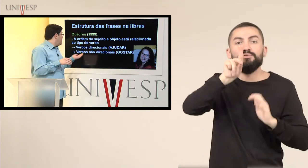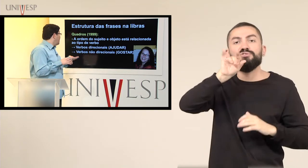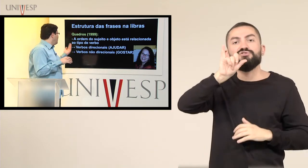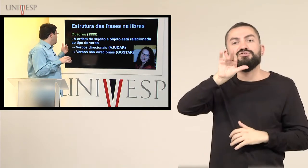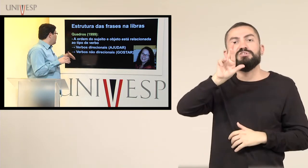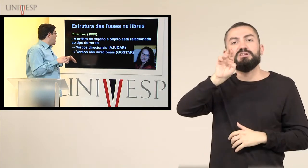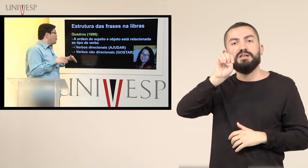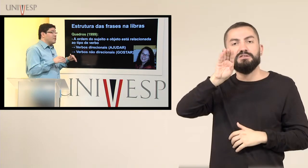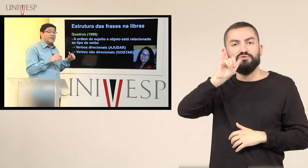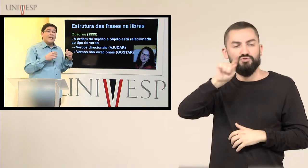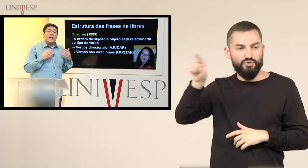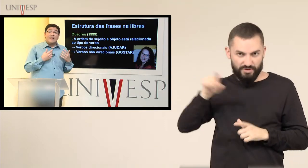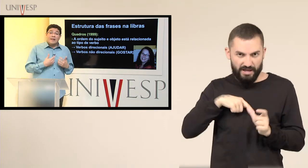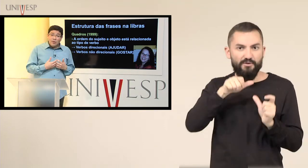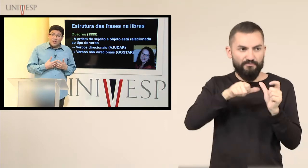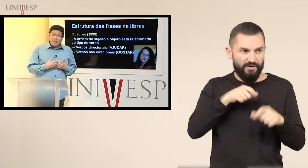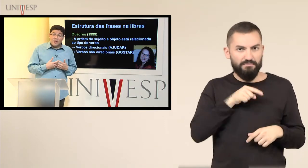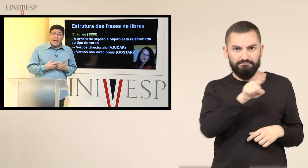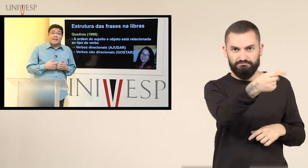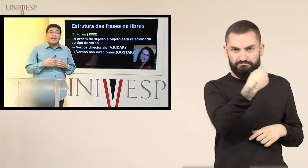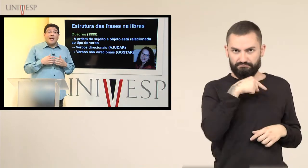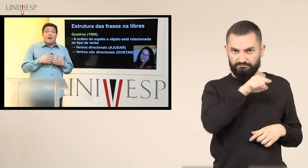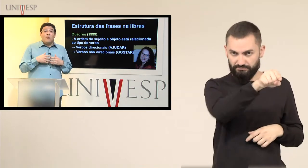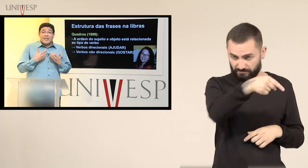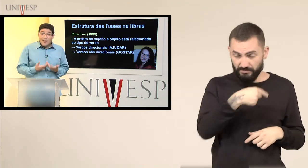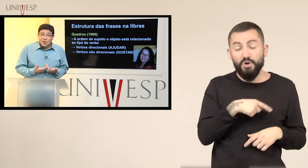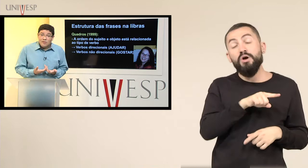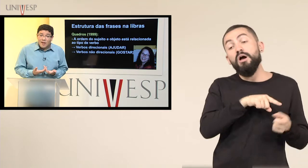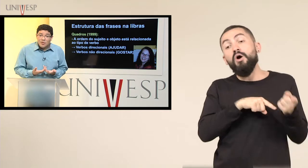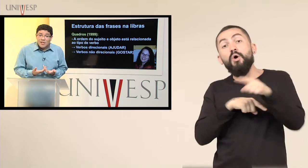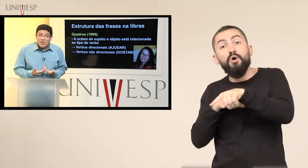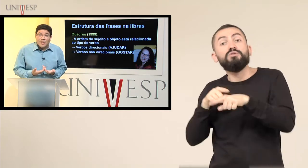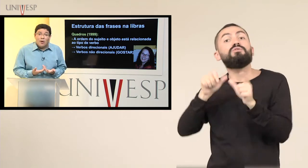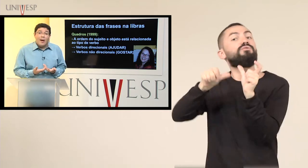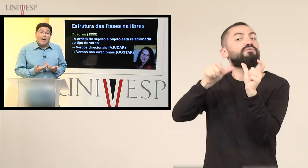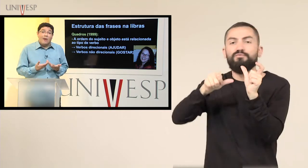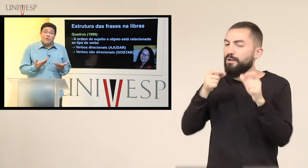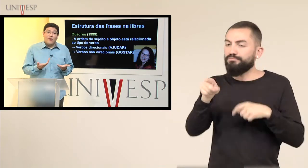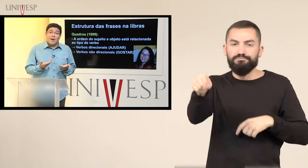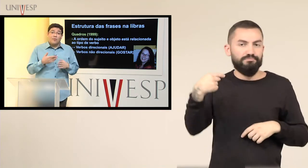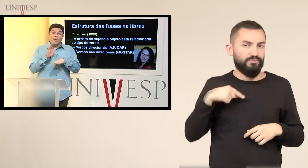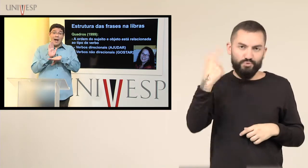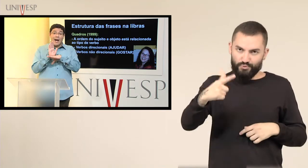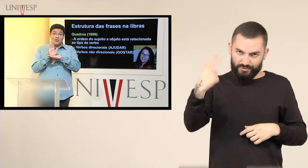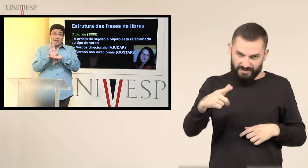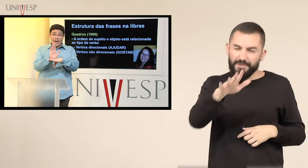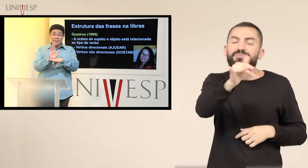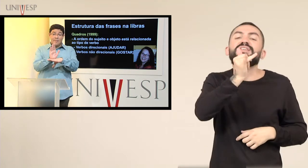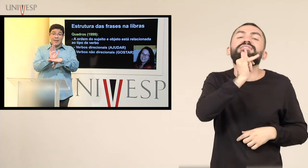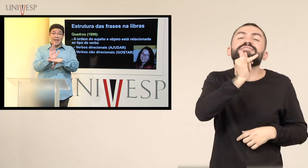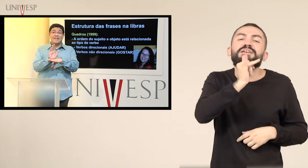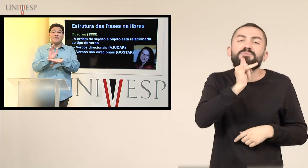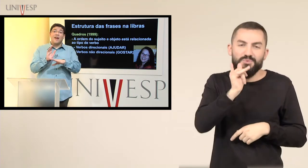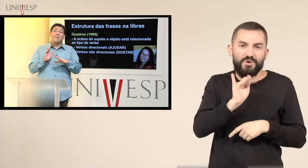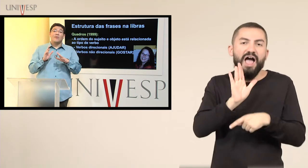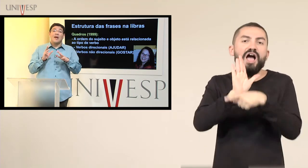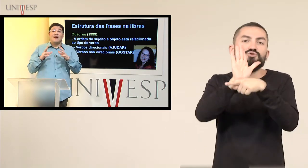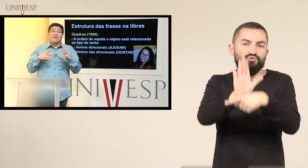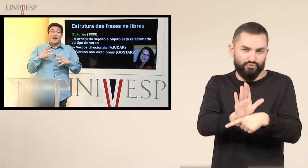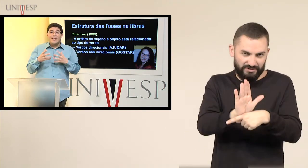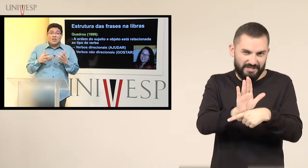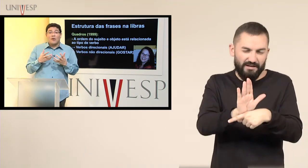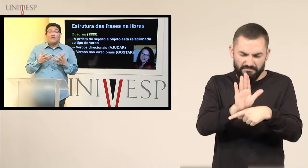direcionais e os verbos não direcionais. Um exemplo de verbo direcional é o verbo ajudar. Esse